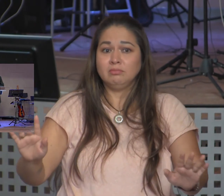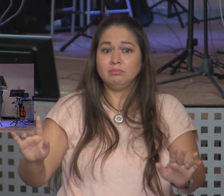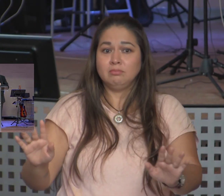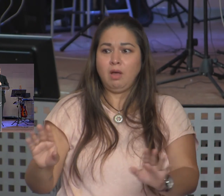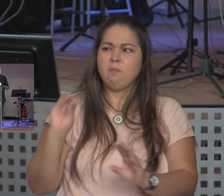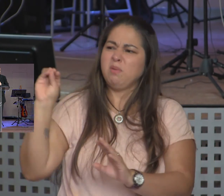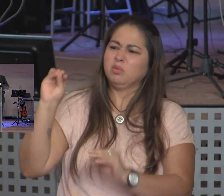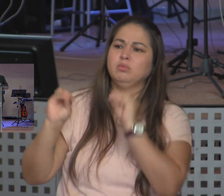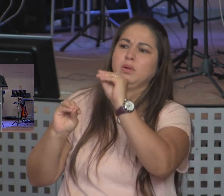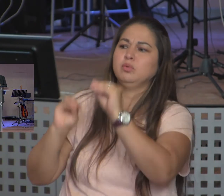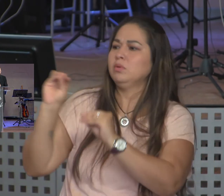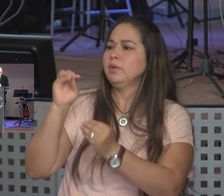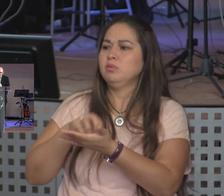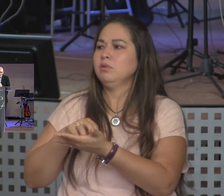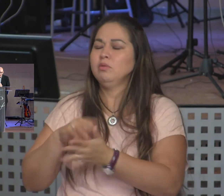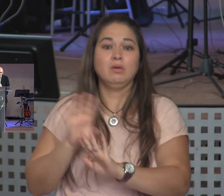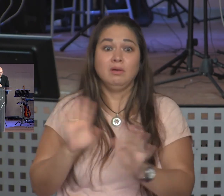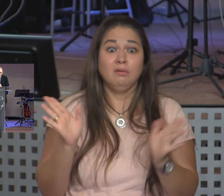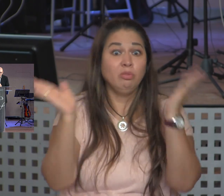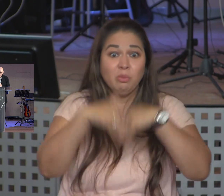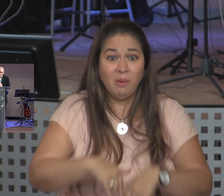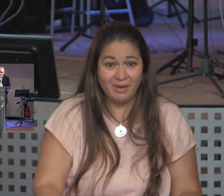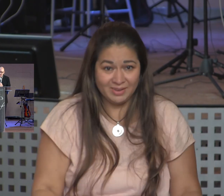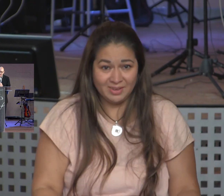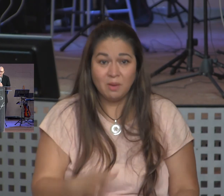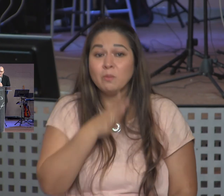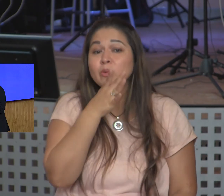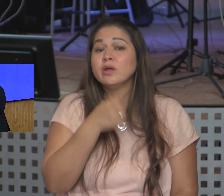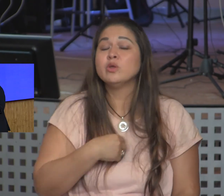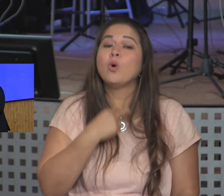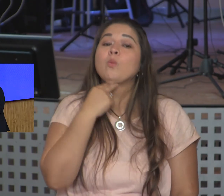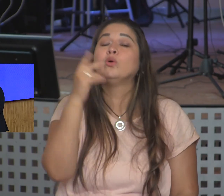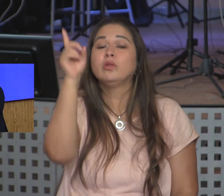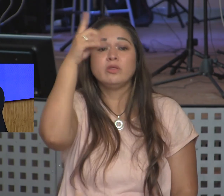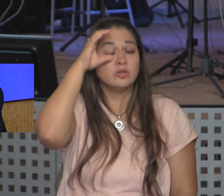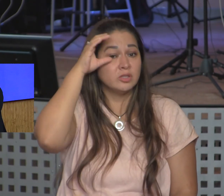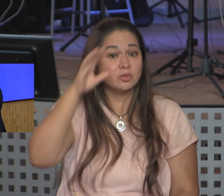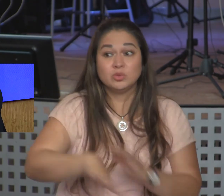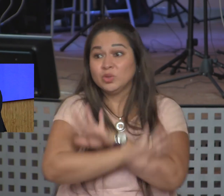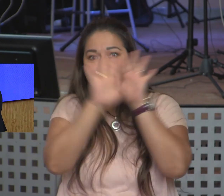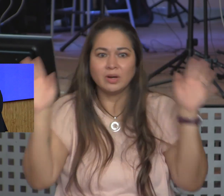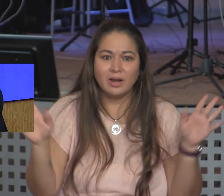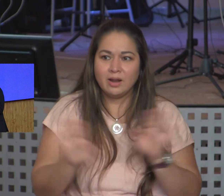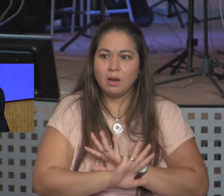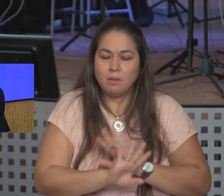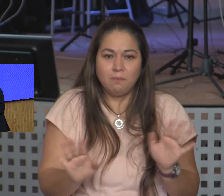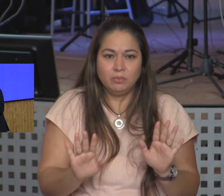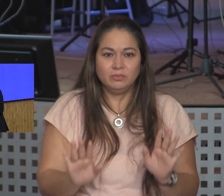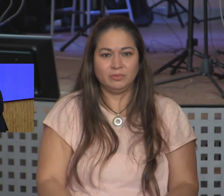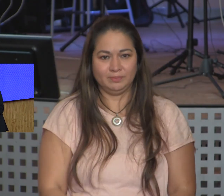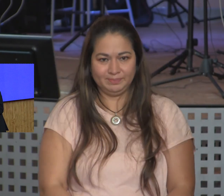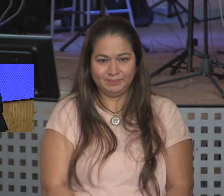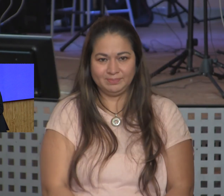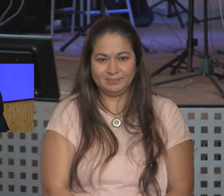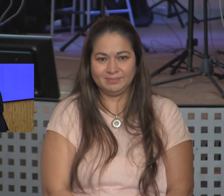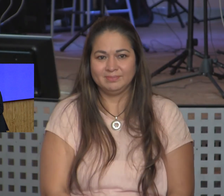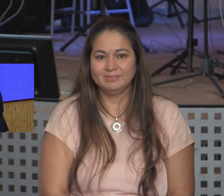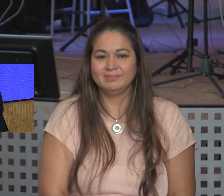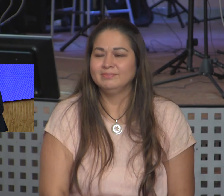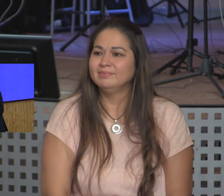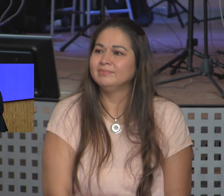Eso es oír la voz de Dios. Y por supuesto, termino,